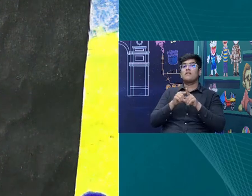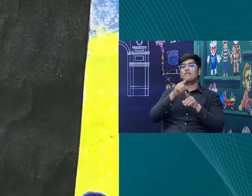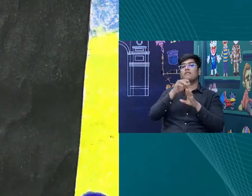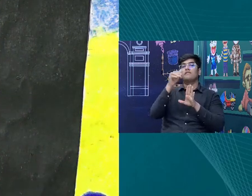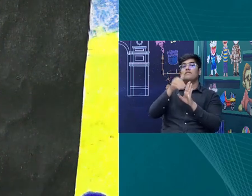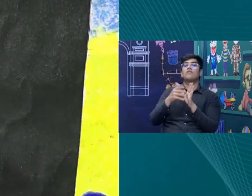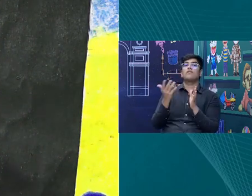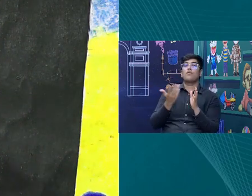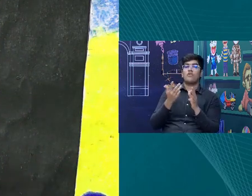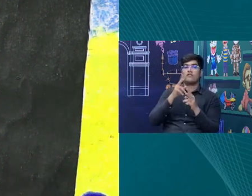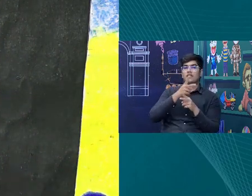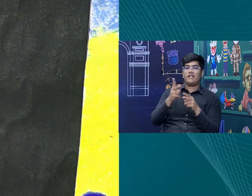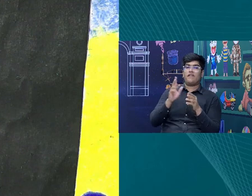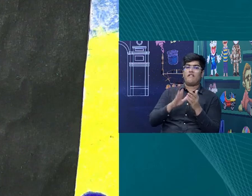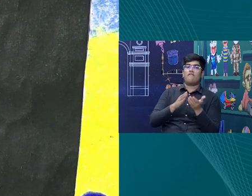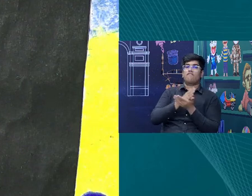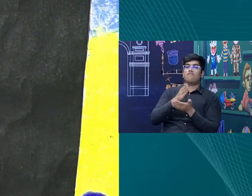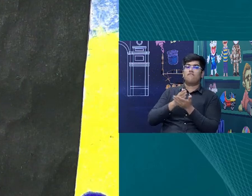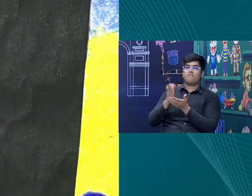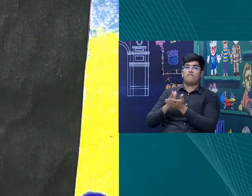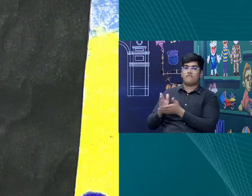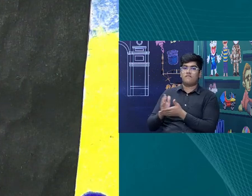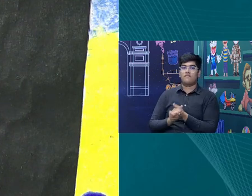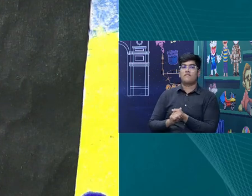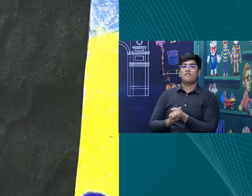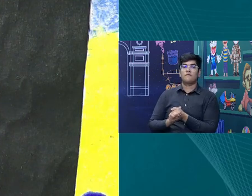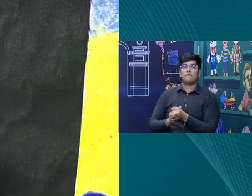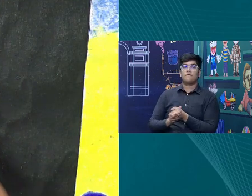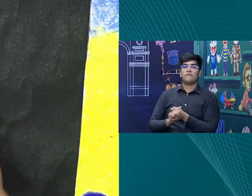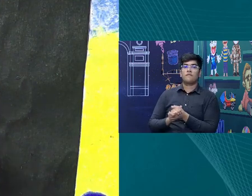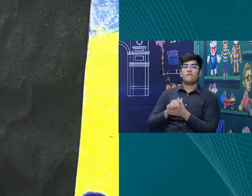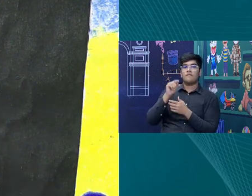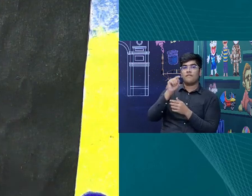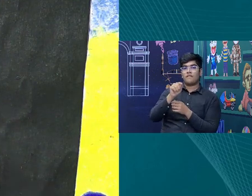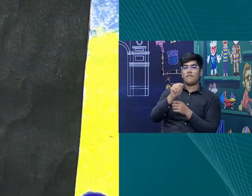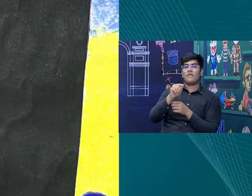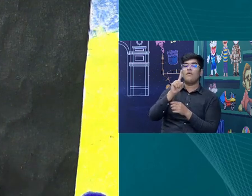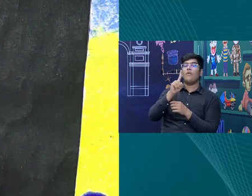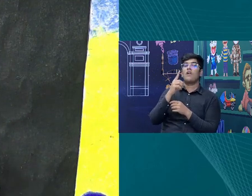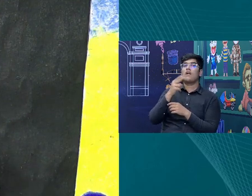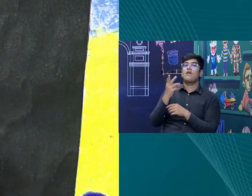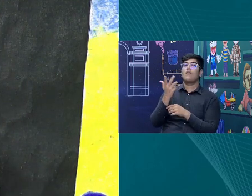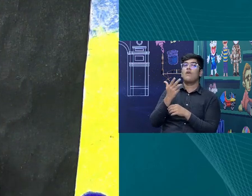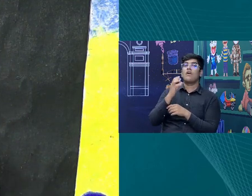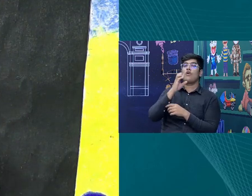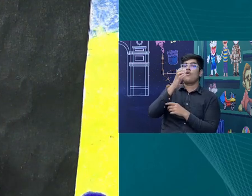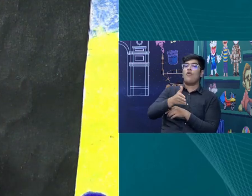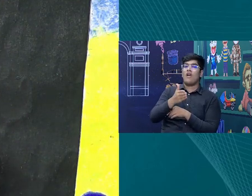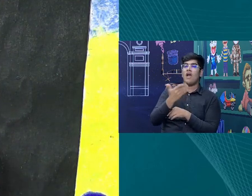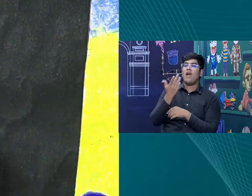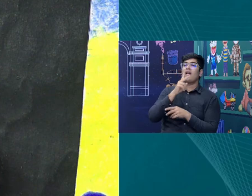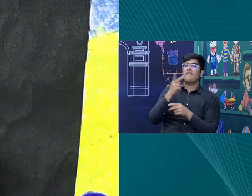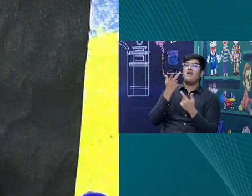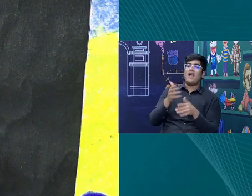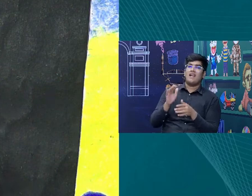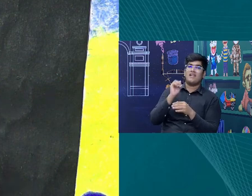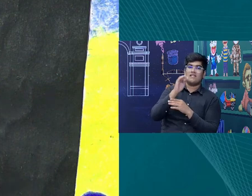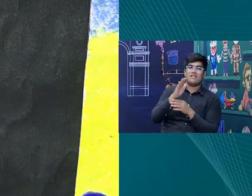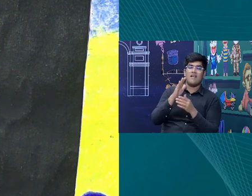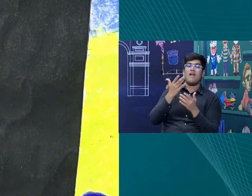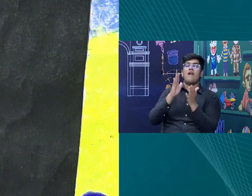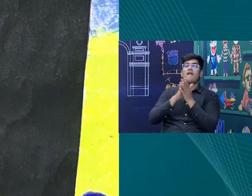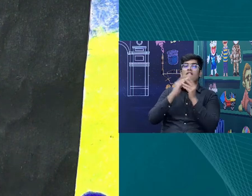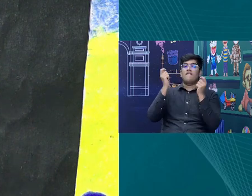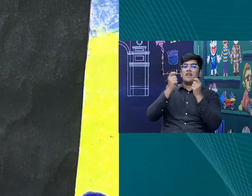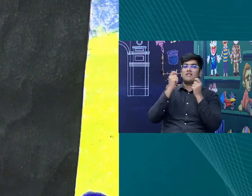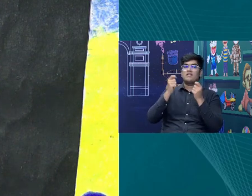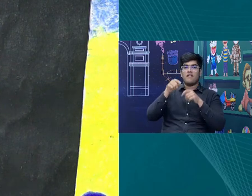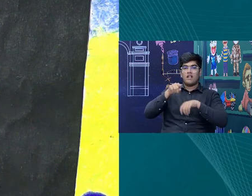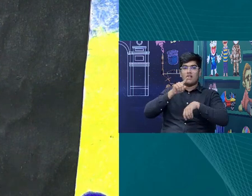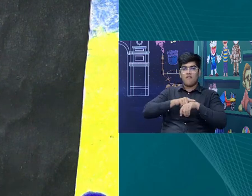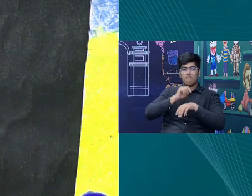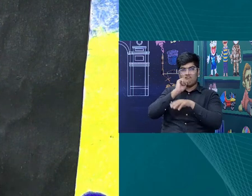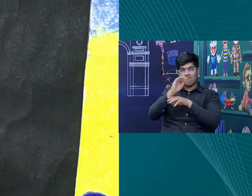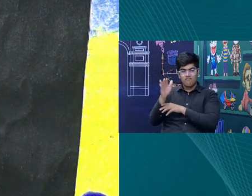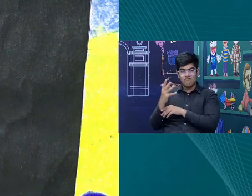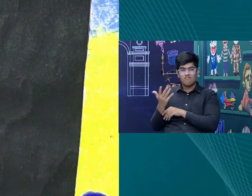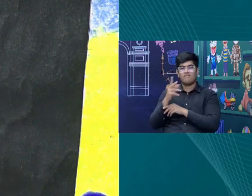हमार